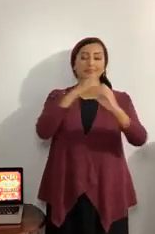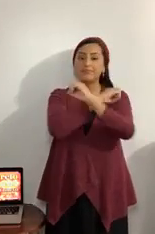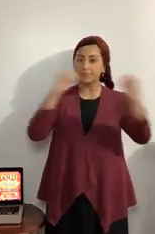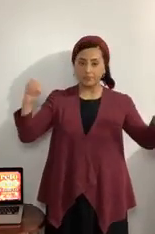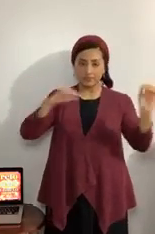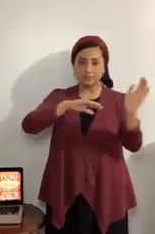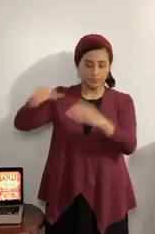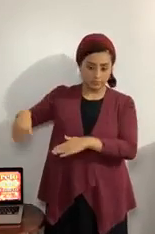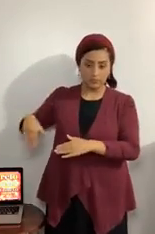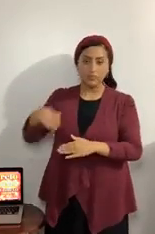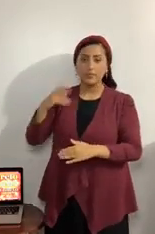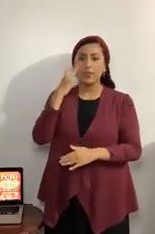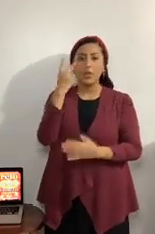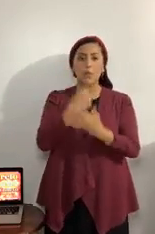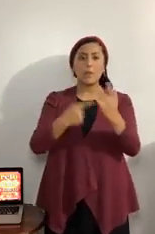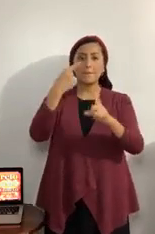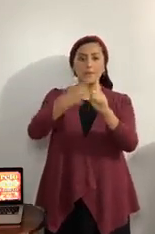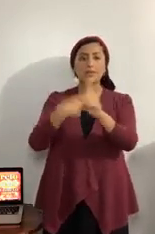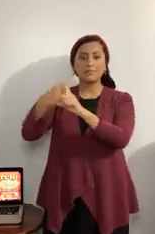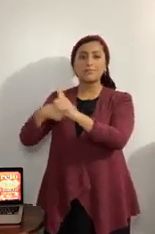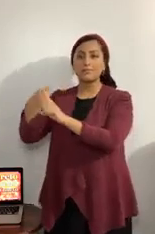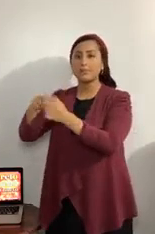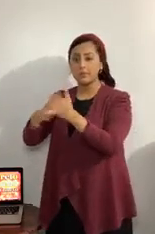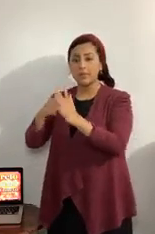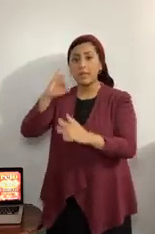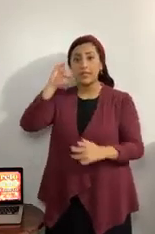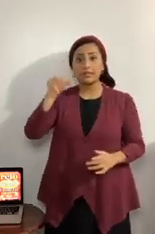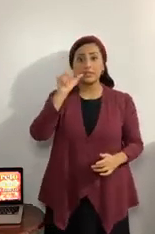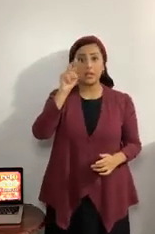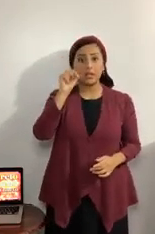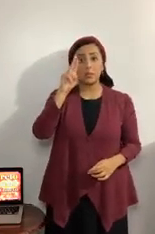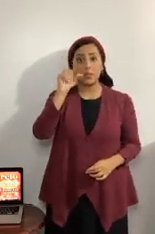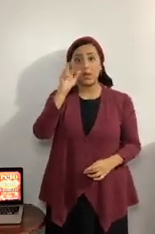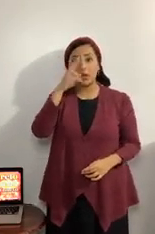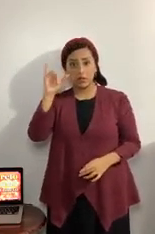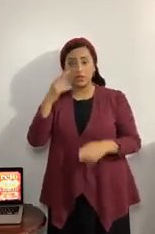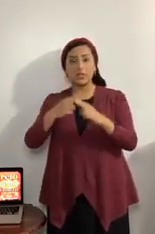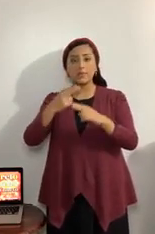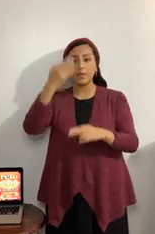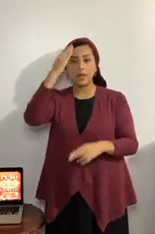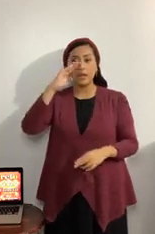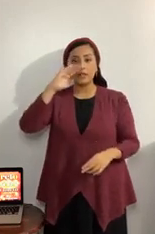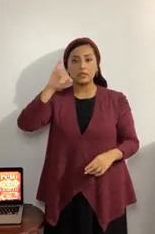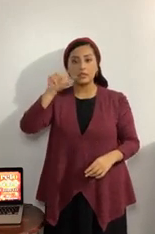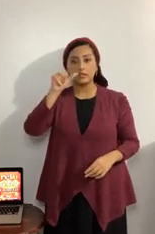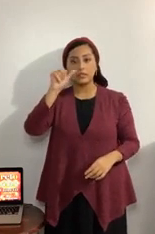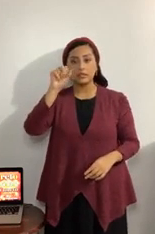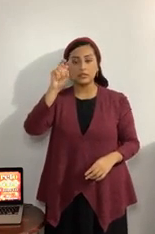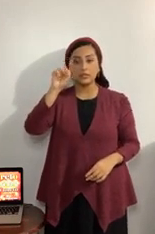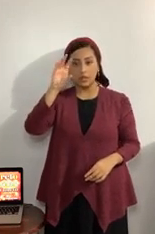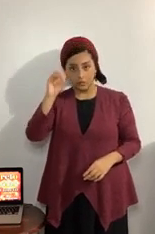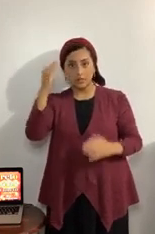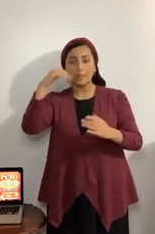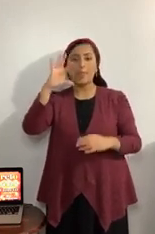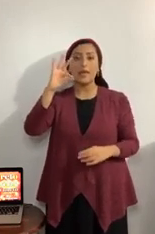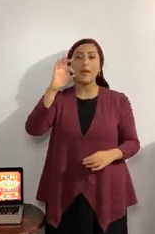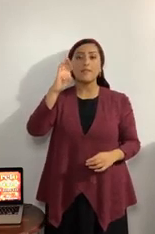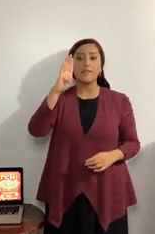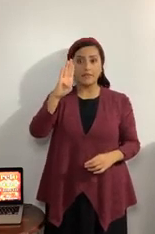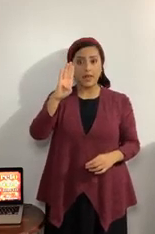mes qué significa. Enero ya vimos que es Janus, el dios de 2 caras. Febrero era dedicado